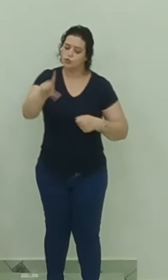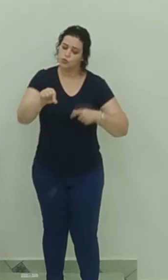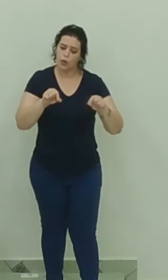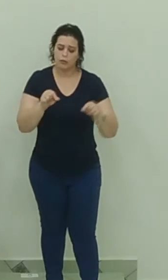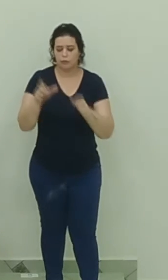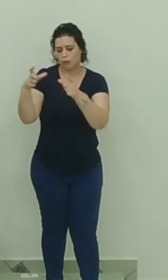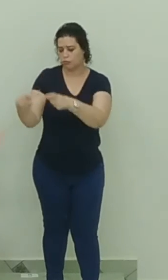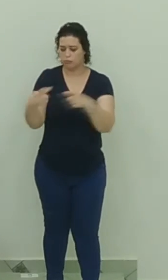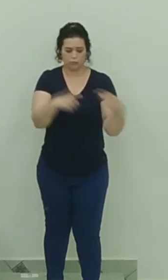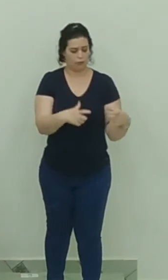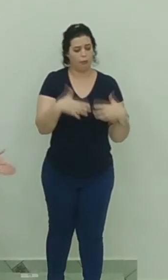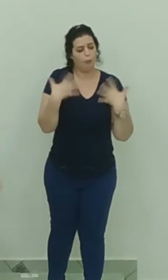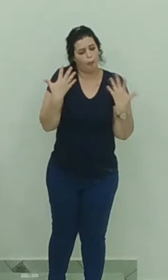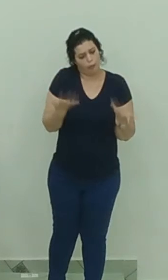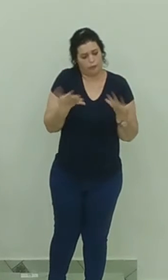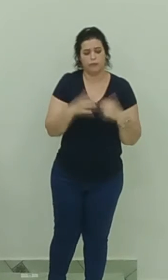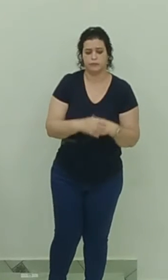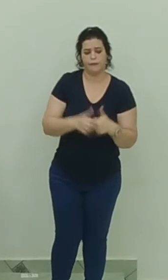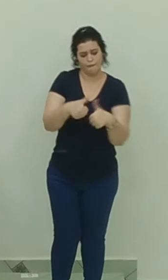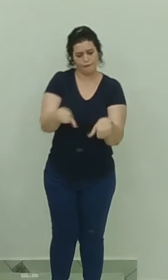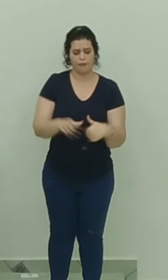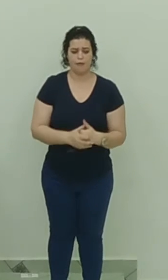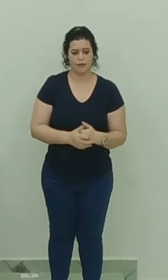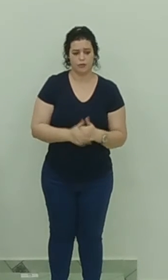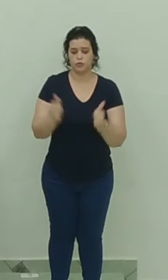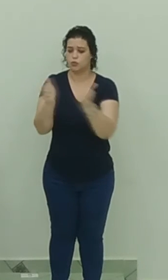está? De que lado você quer ficar?